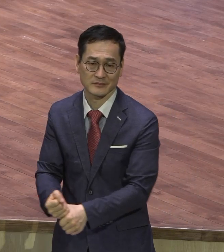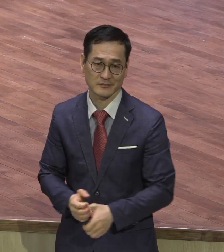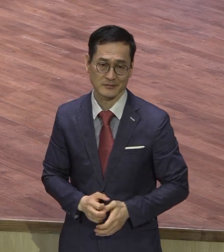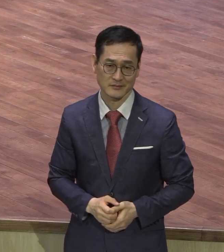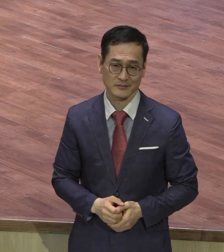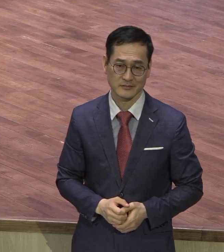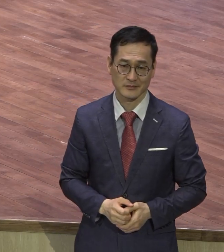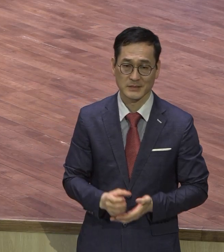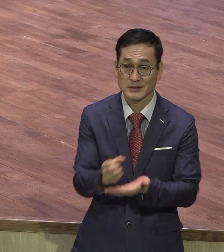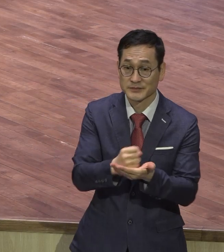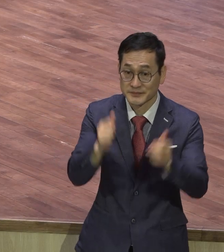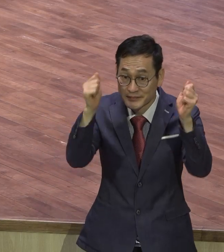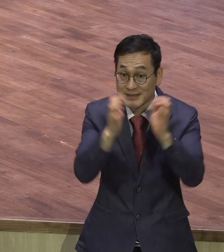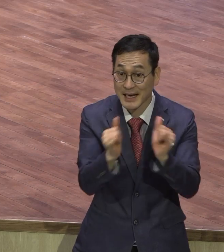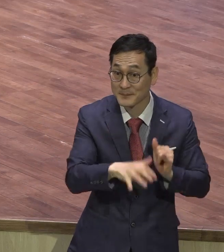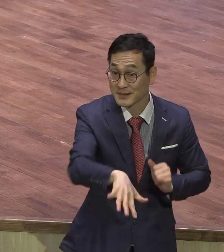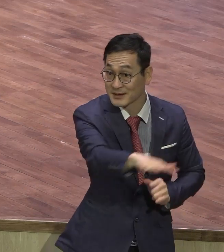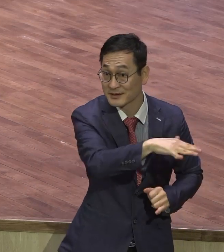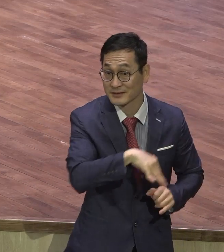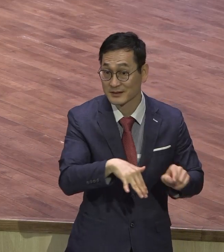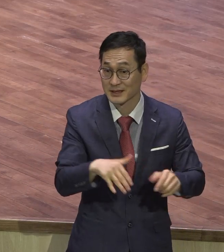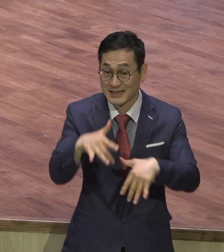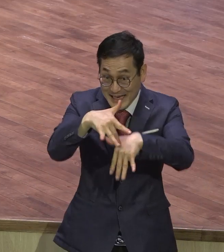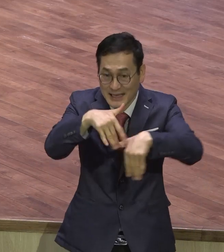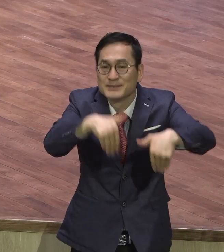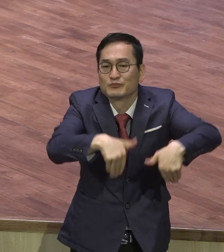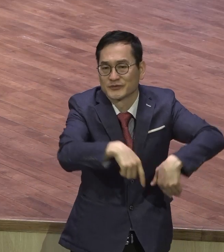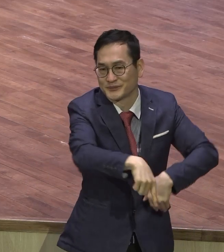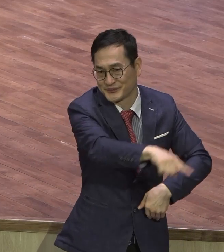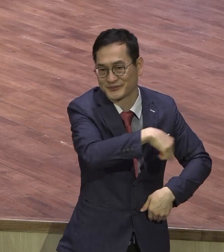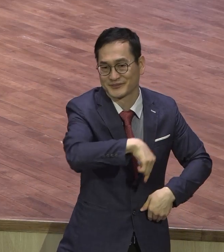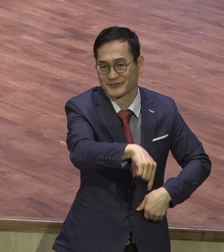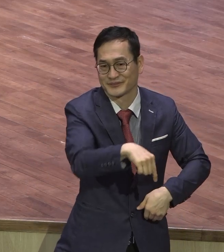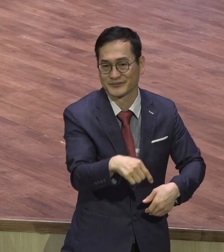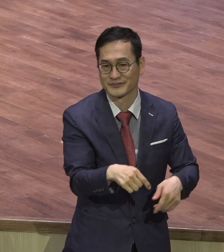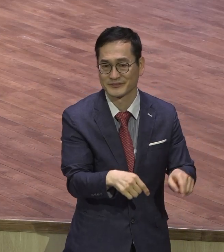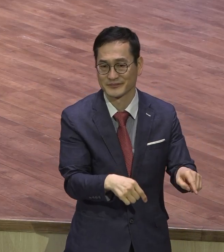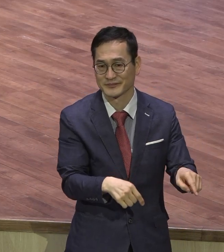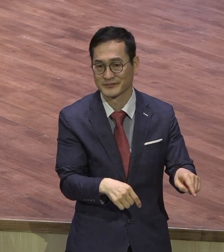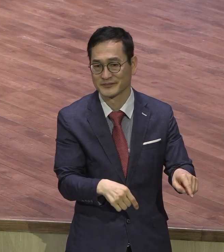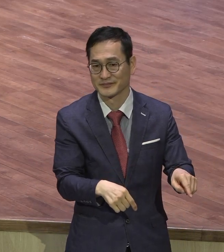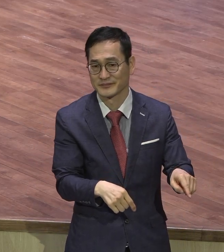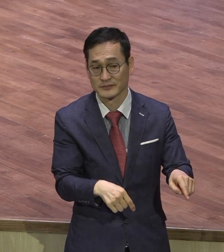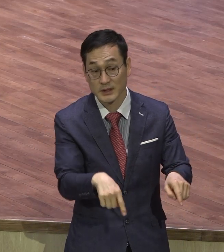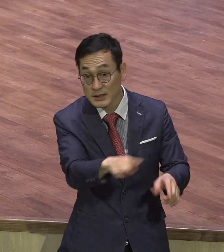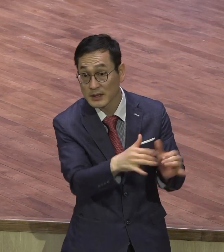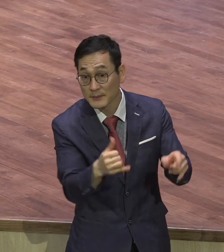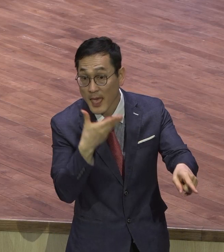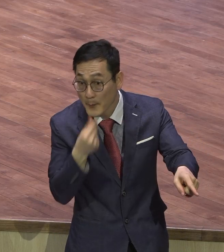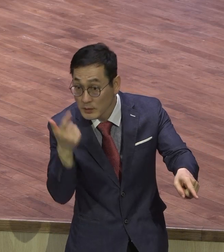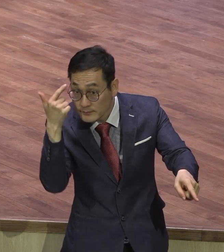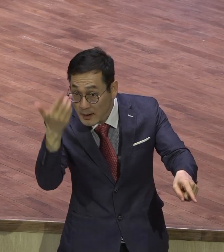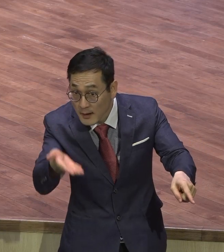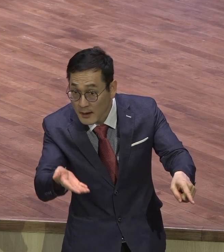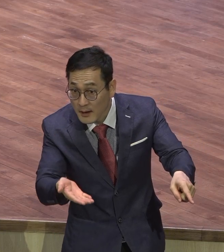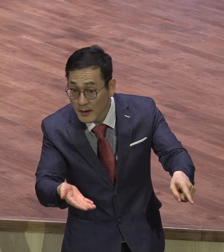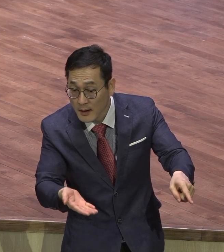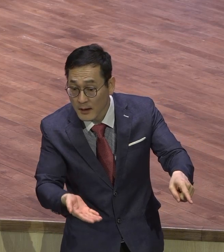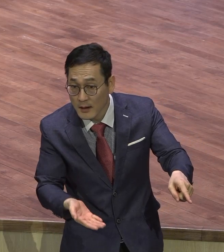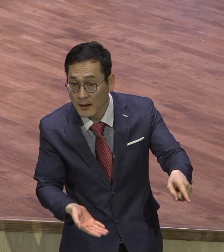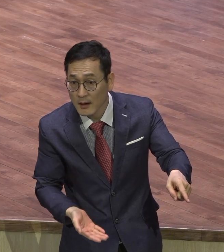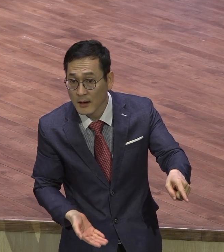우리나라 점쟁이들 뭐 밥 사단 심부름하면서 답 주는 점쟁이들 단 하나 행복한 자 있어요. 대표적인